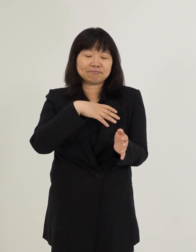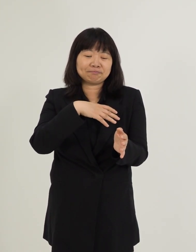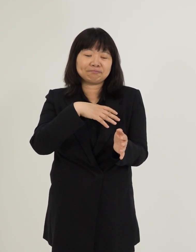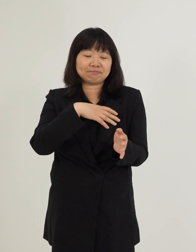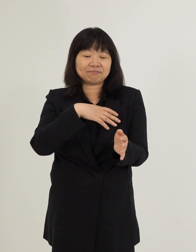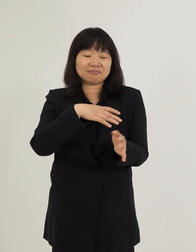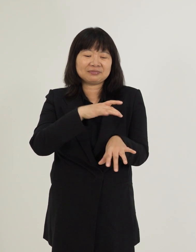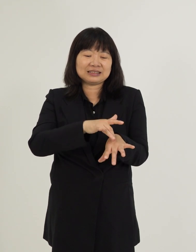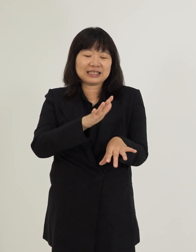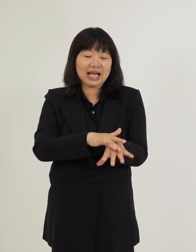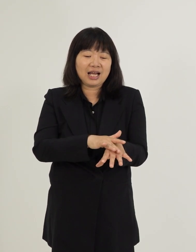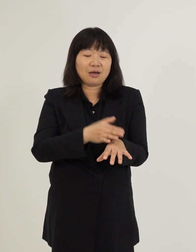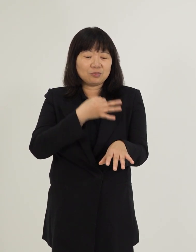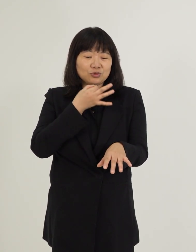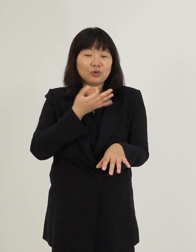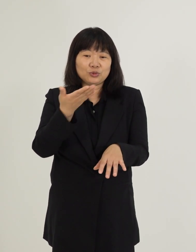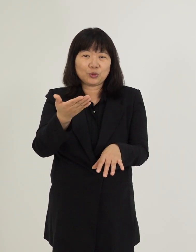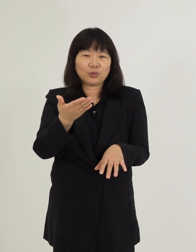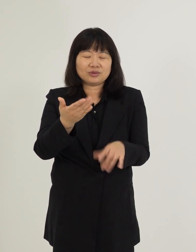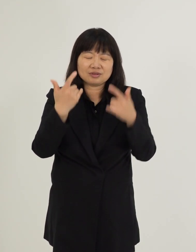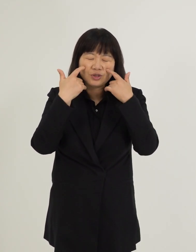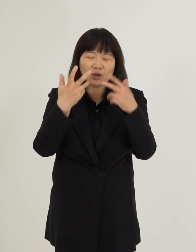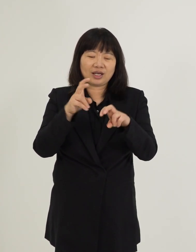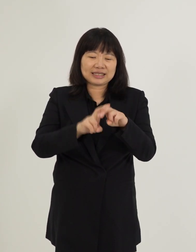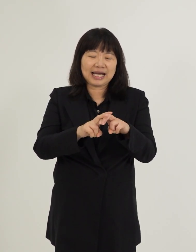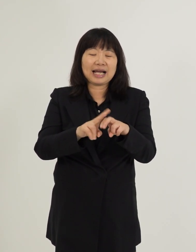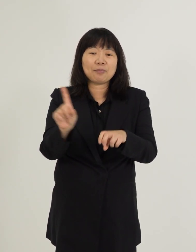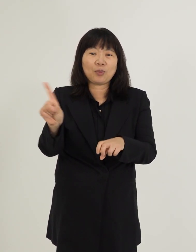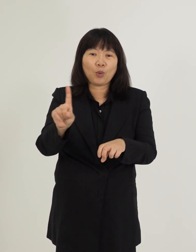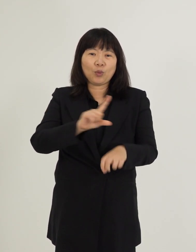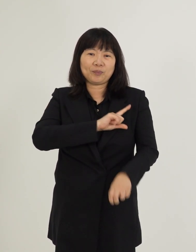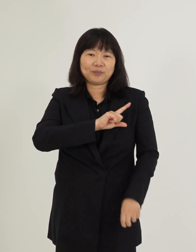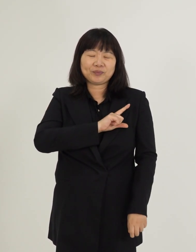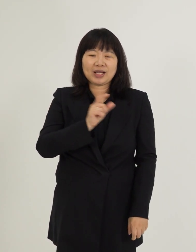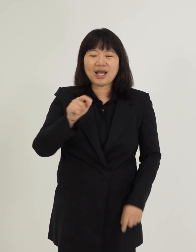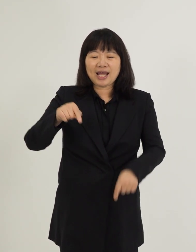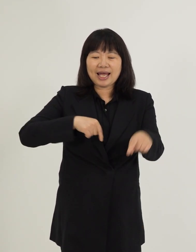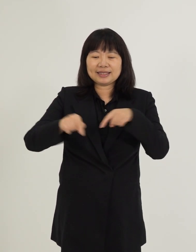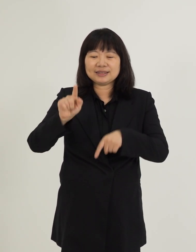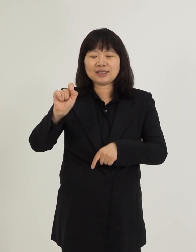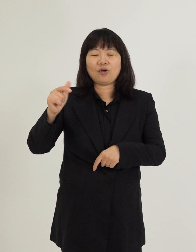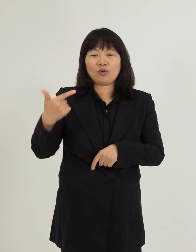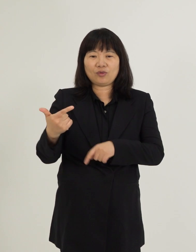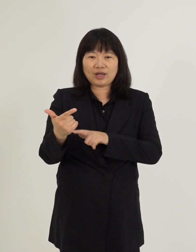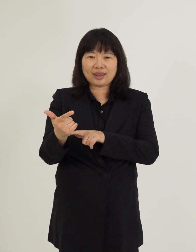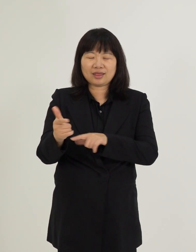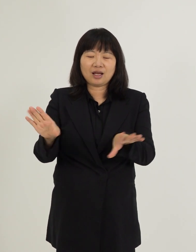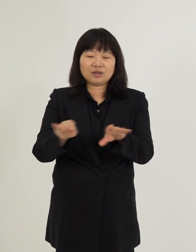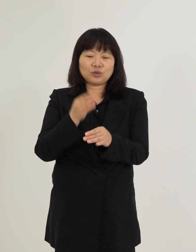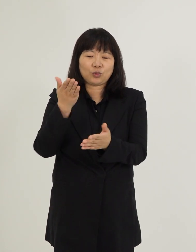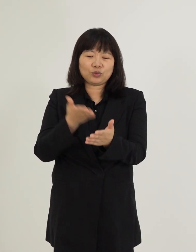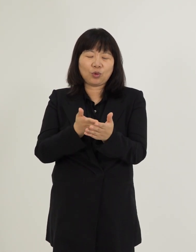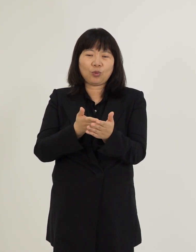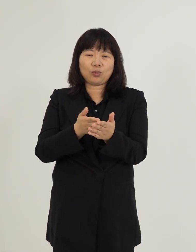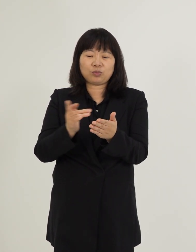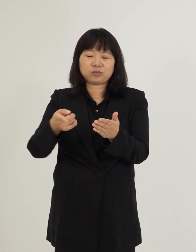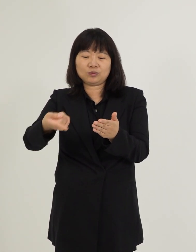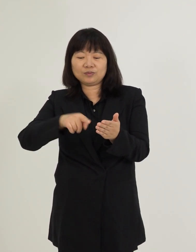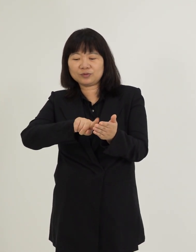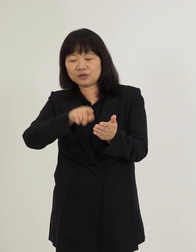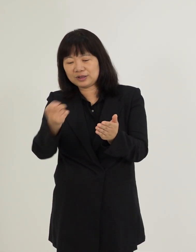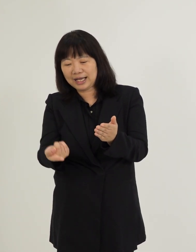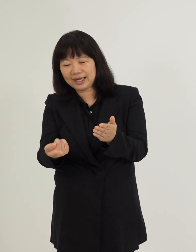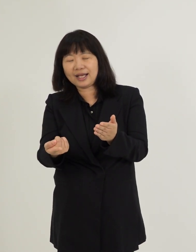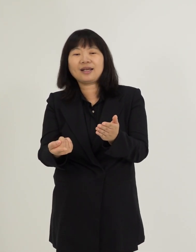직위는 행정관이에요. 그러니까 총독보다 아랫계급이에요. 왜냐하면